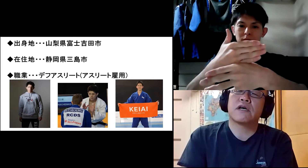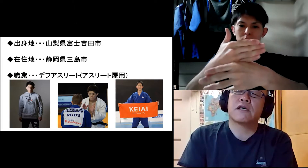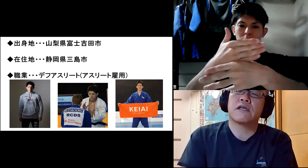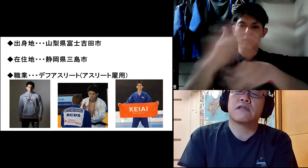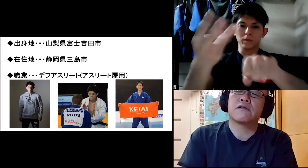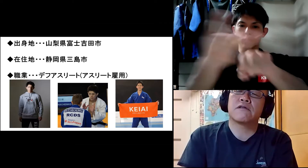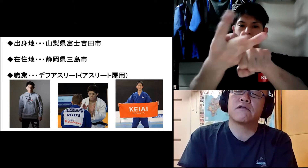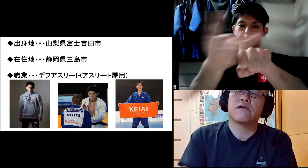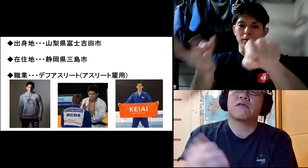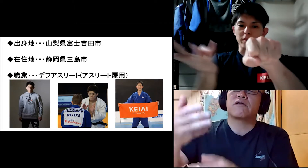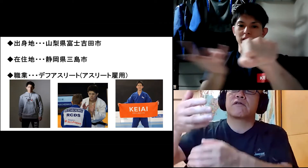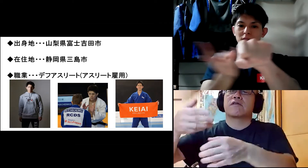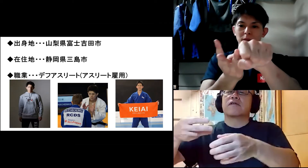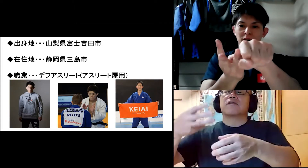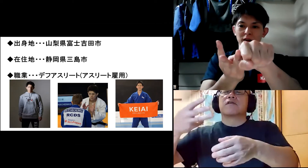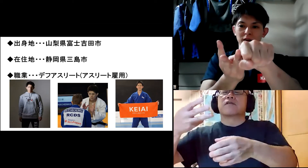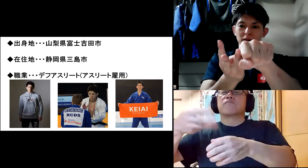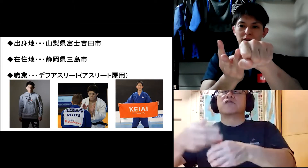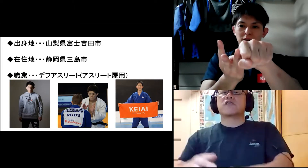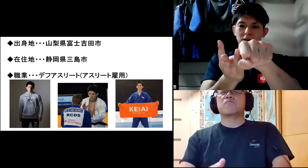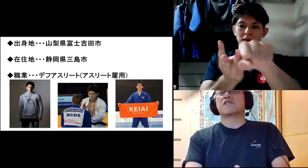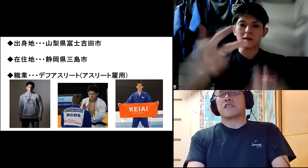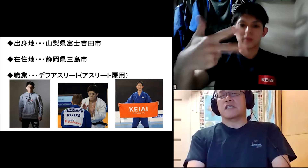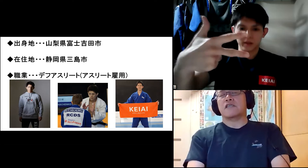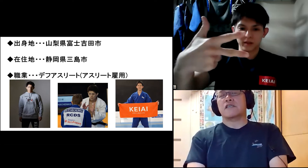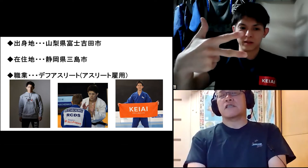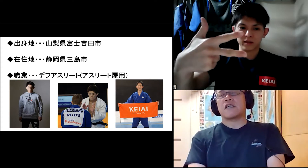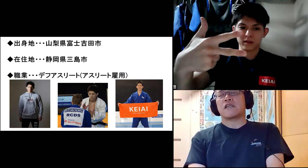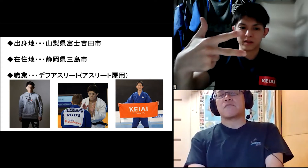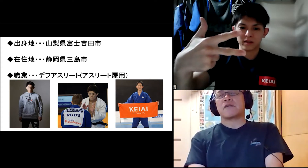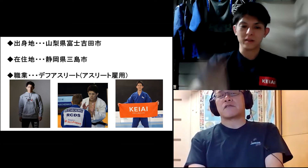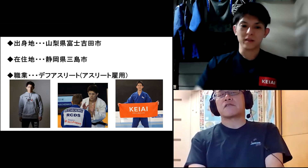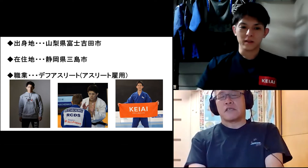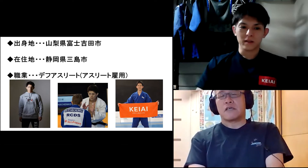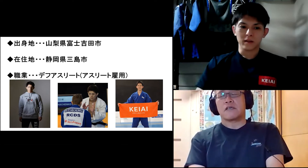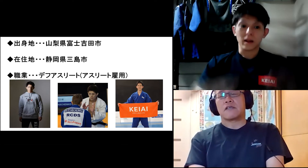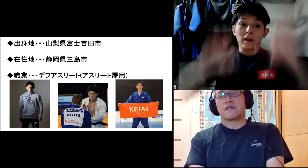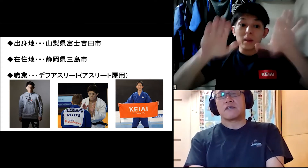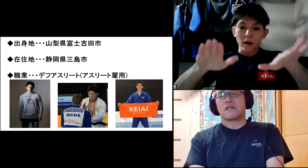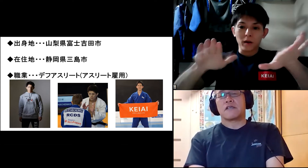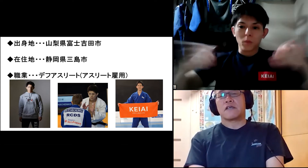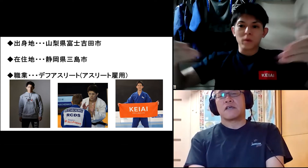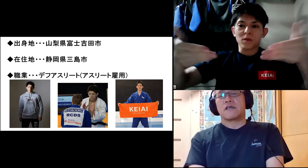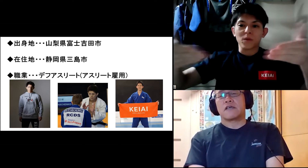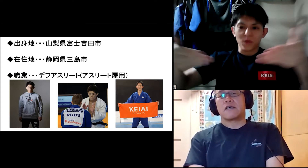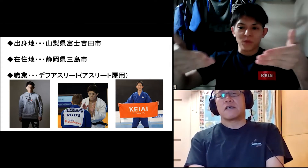静岡県の三島市になります。